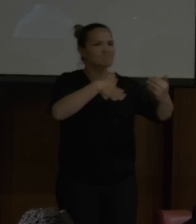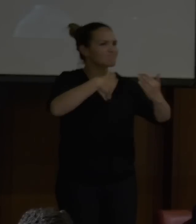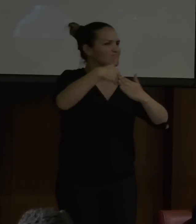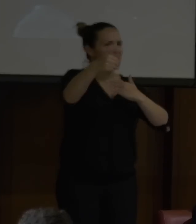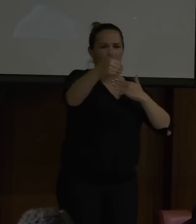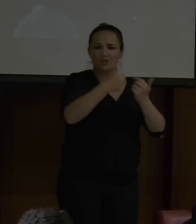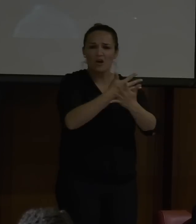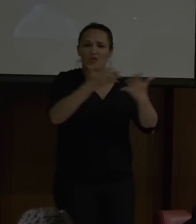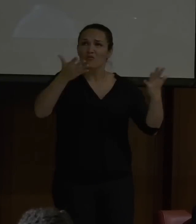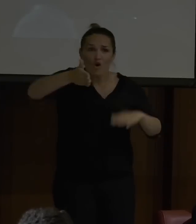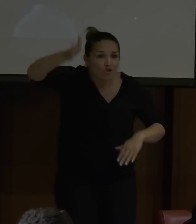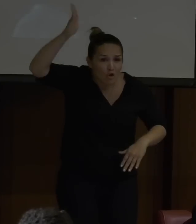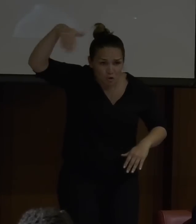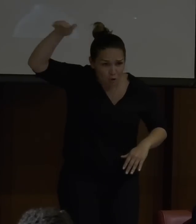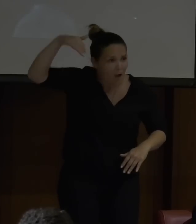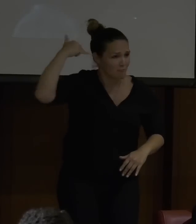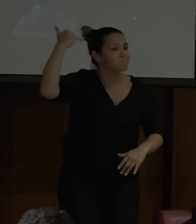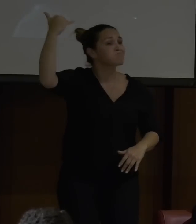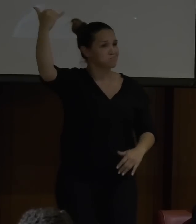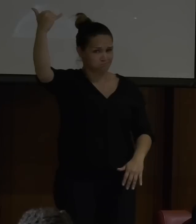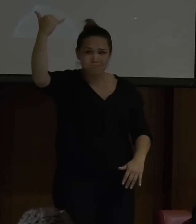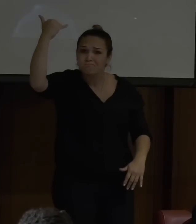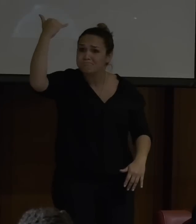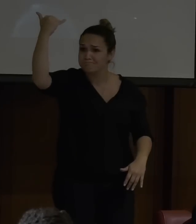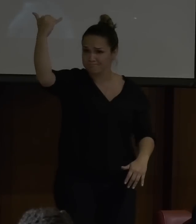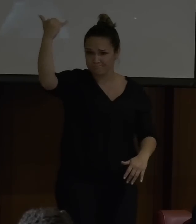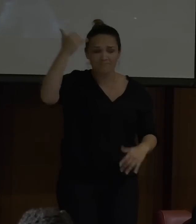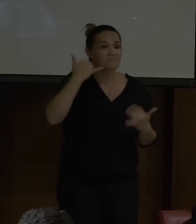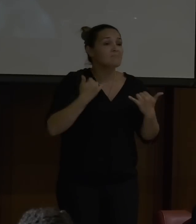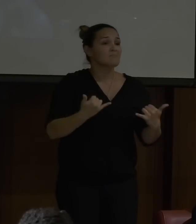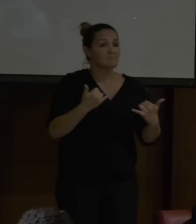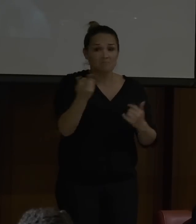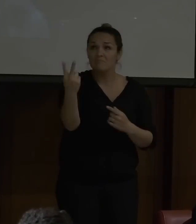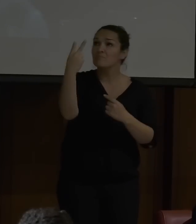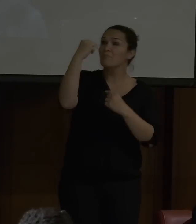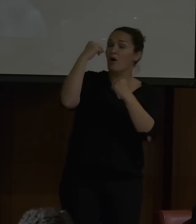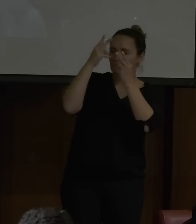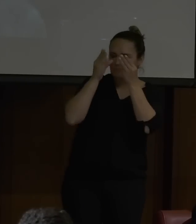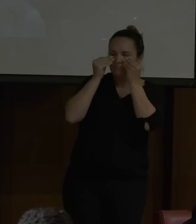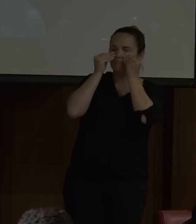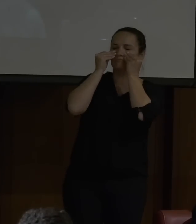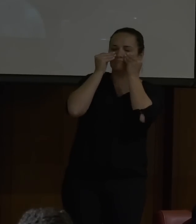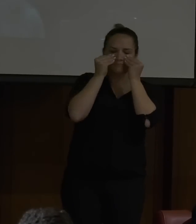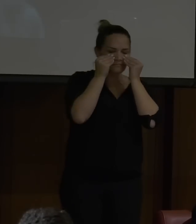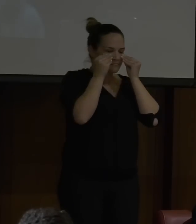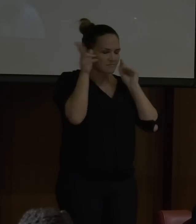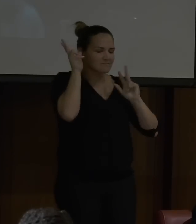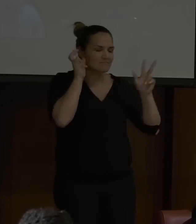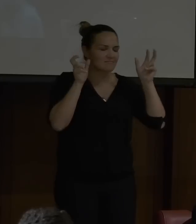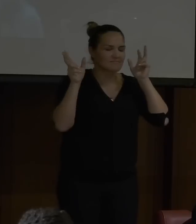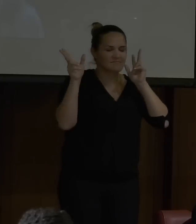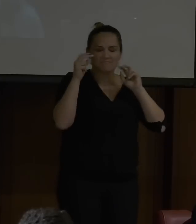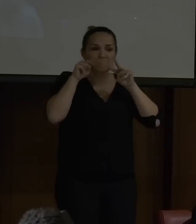la existencia de Dios. Y él la vista me negó para que yo